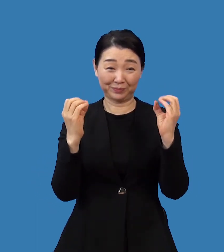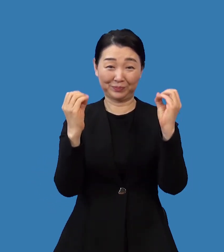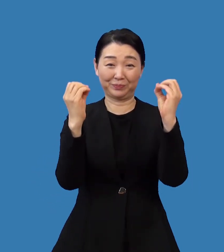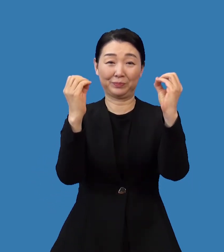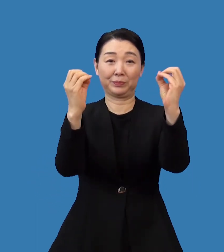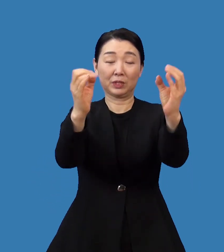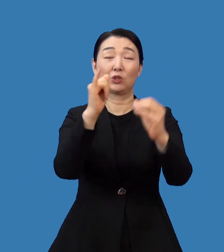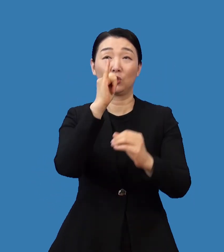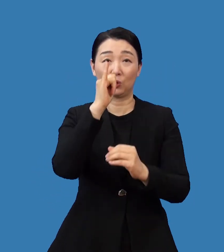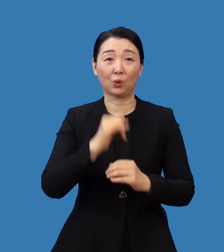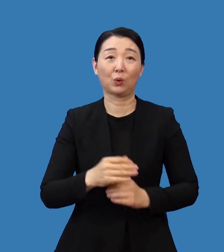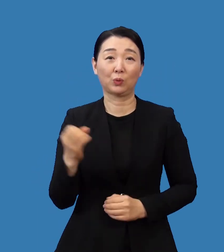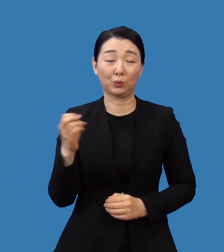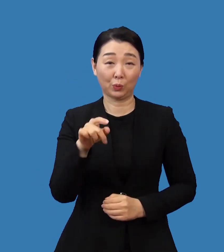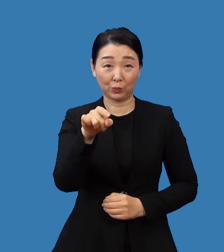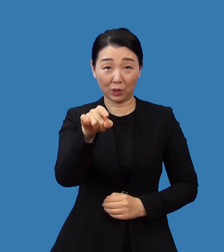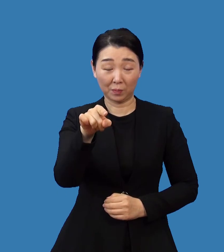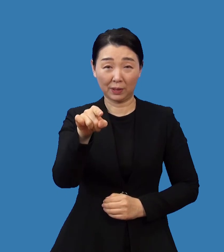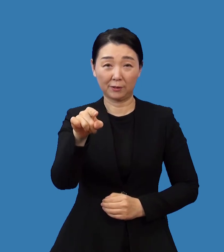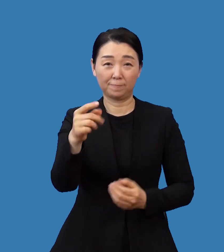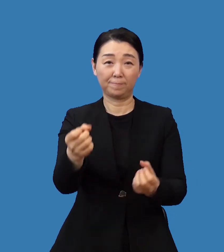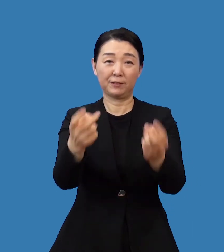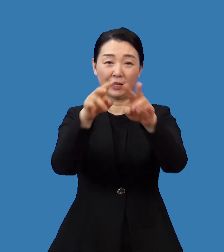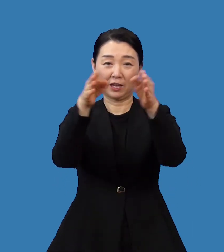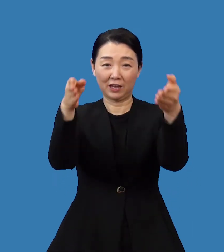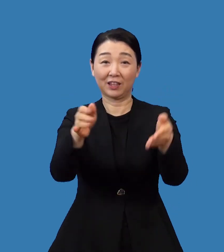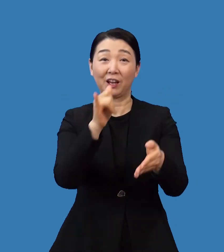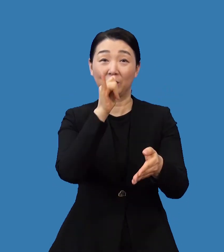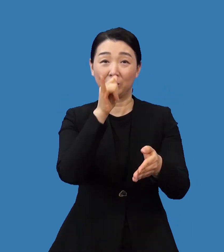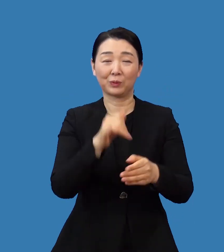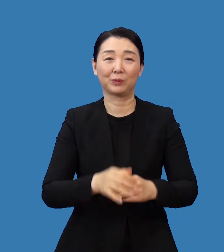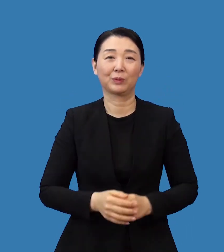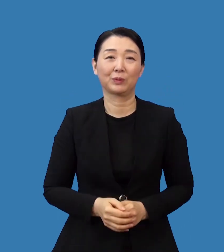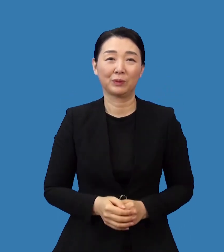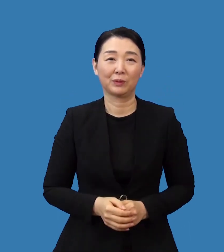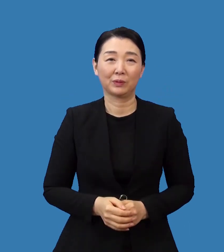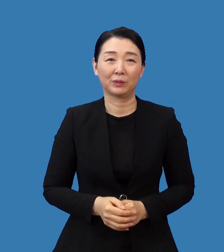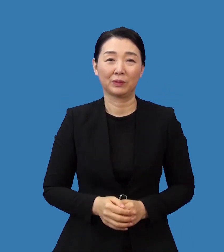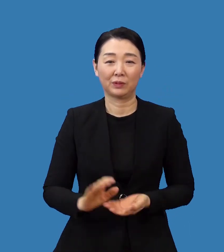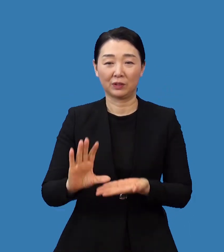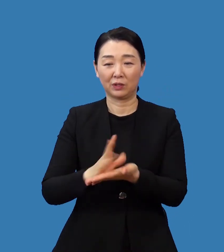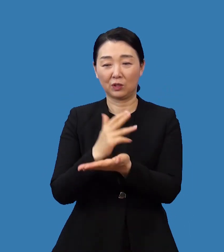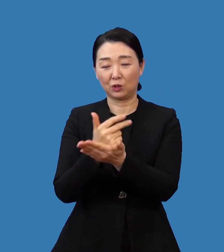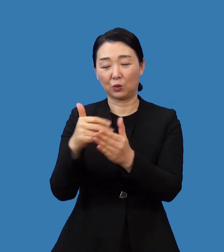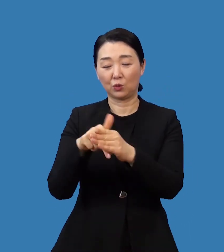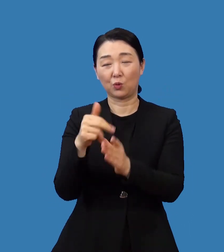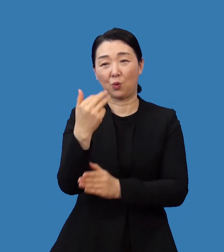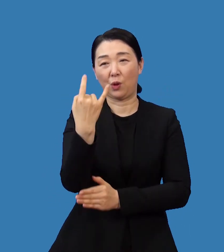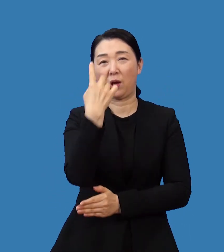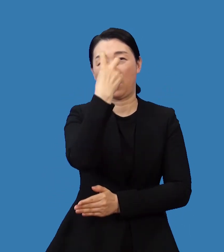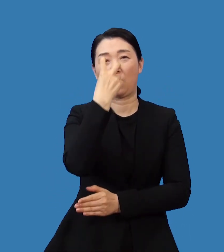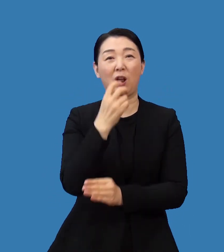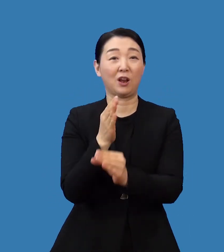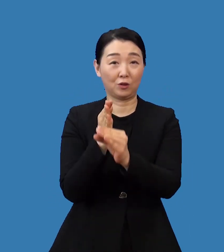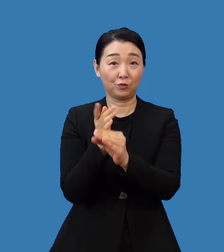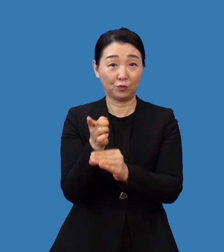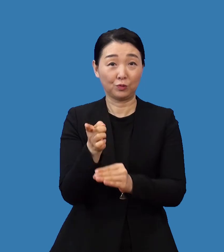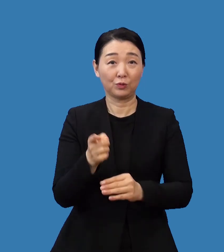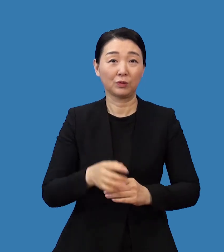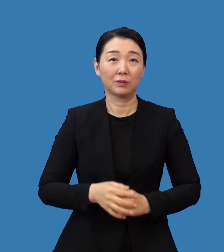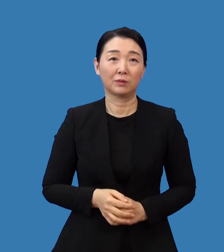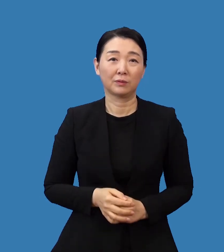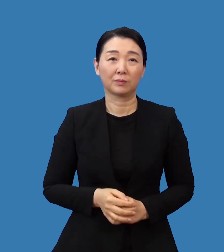있고 저 앞에 제단이 보입니다. 그리스 정교회가 관리하고 있는 성소인데 그